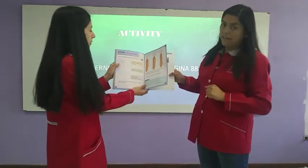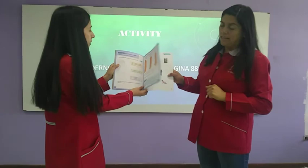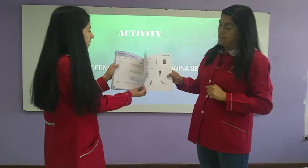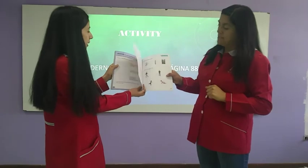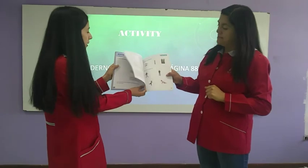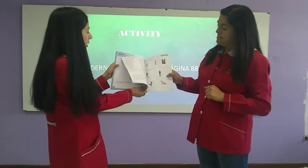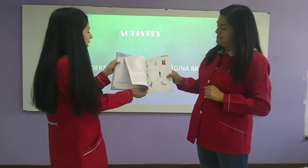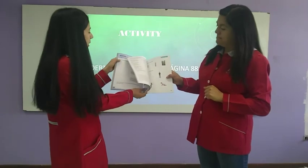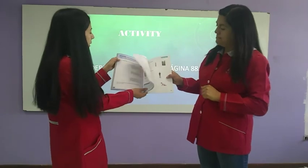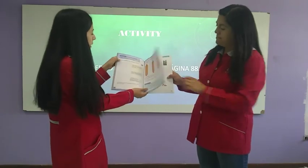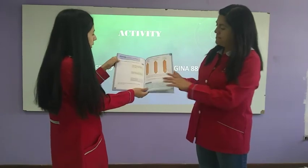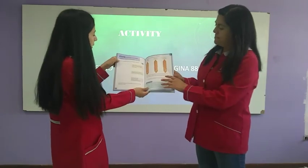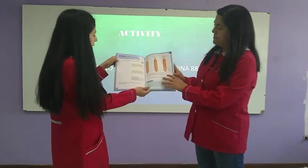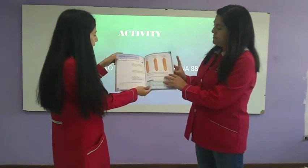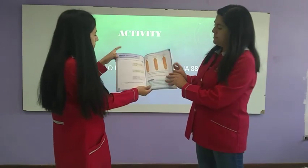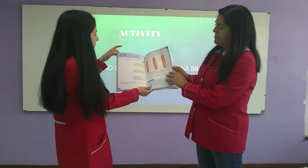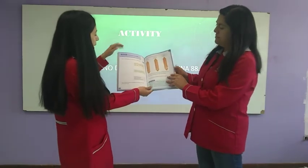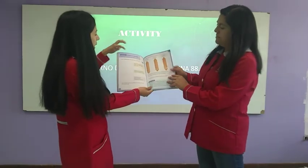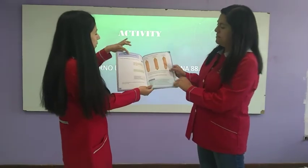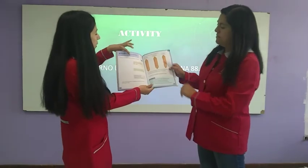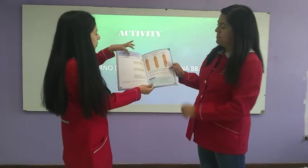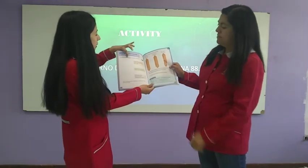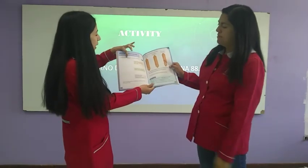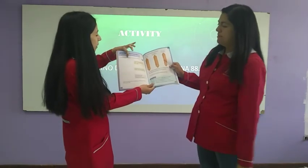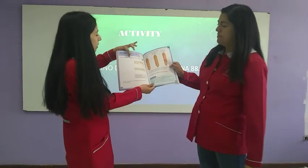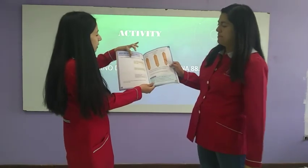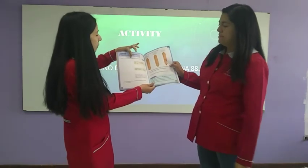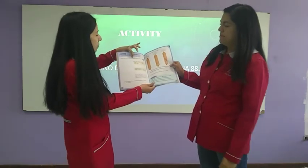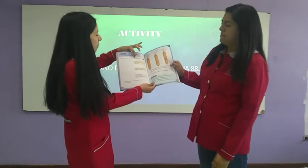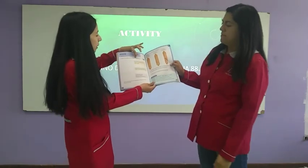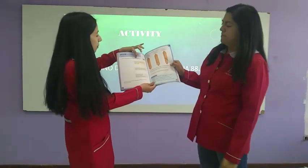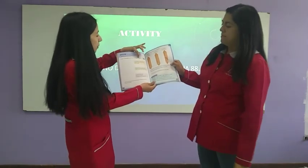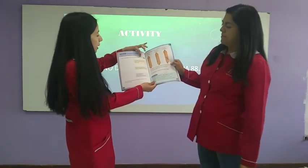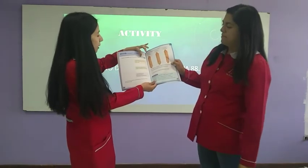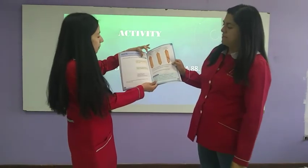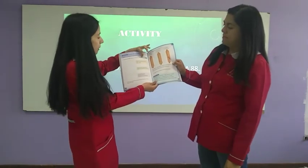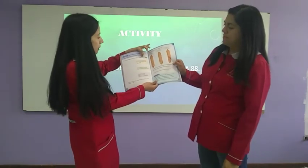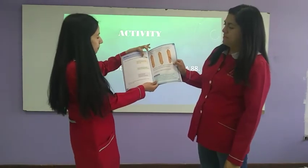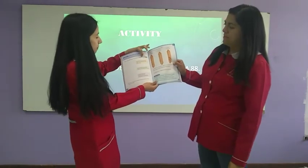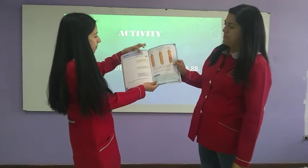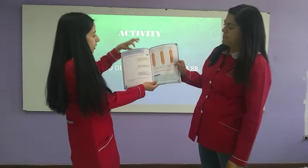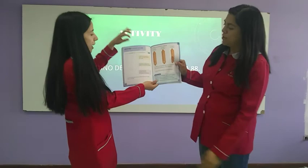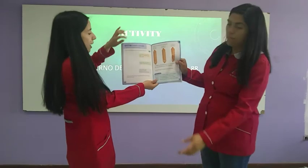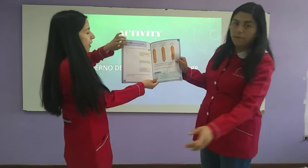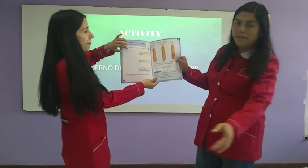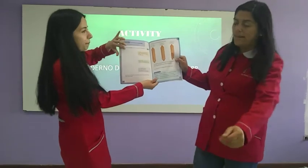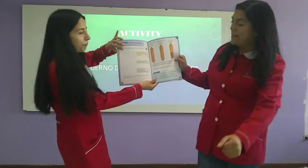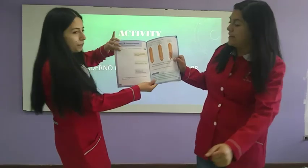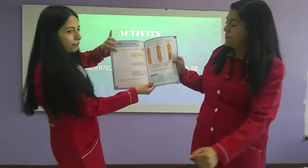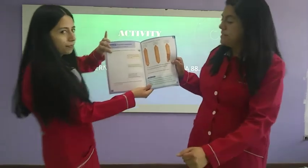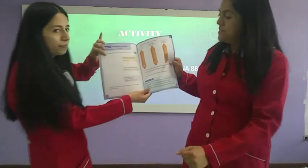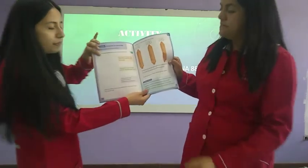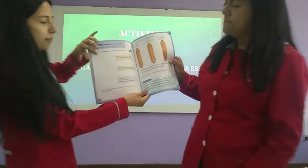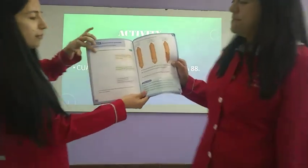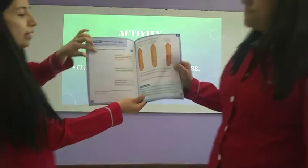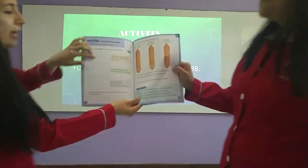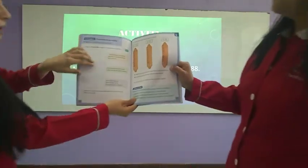imágenes. Dice, pega el recortable según corresponda la definición. Pongámoslo más adelante también. La